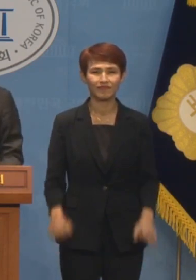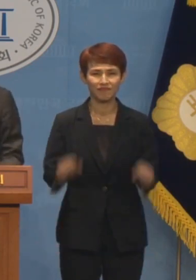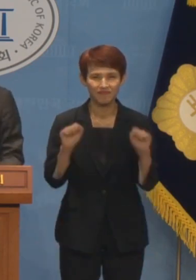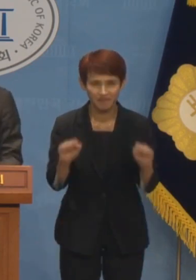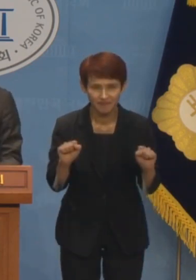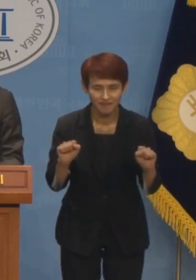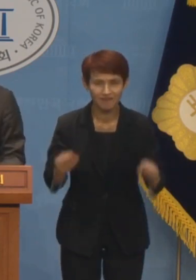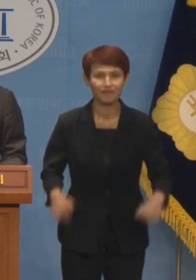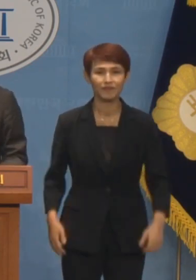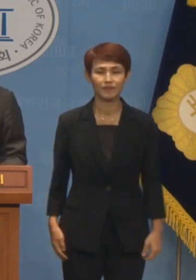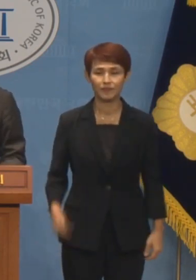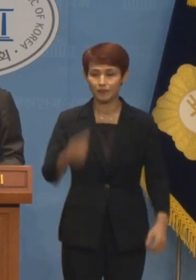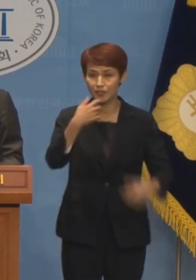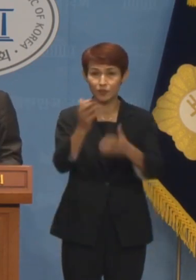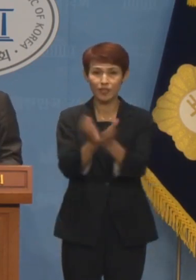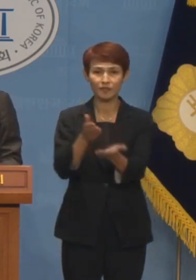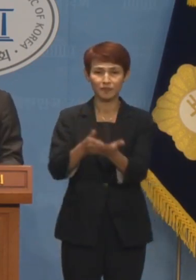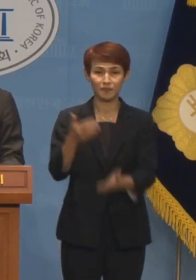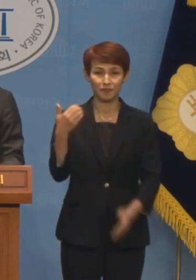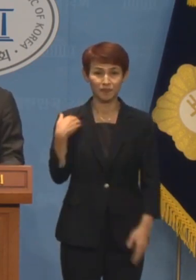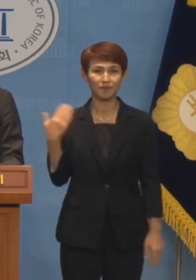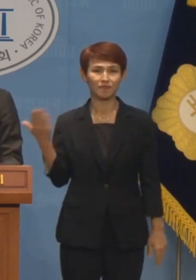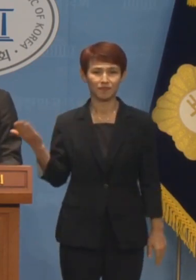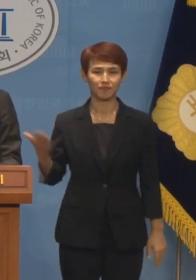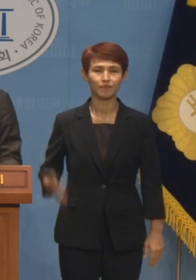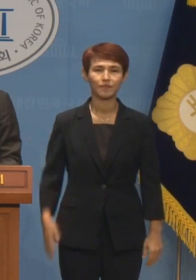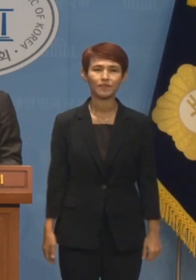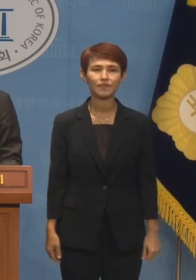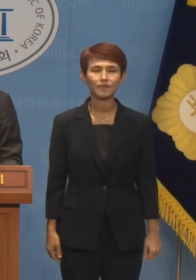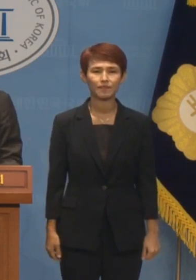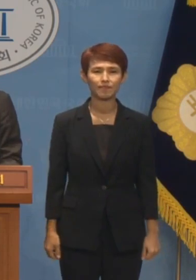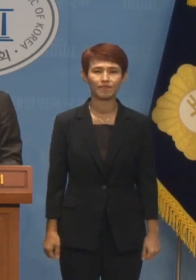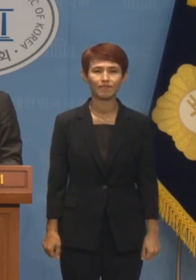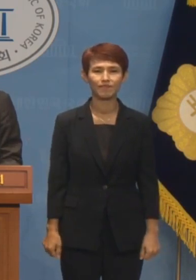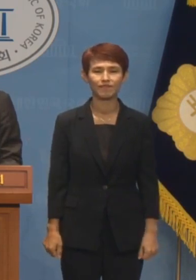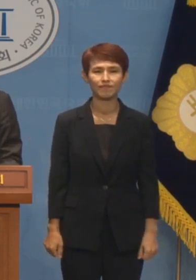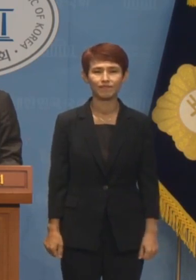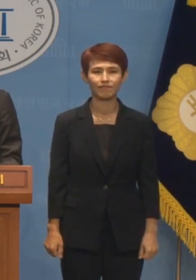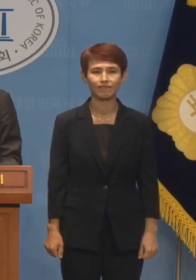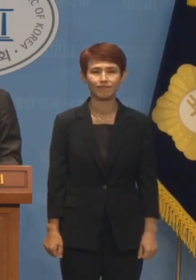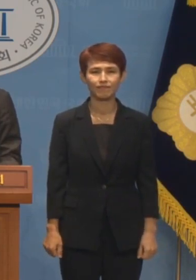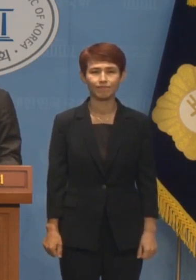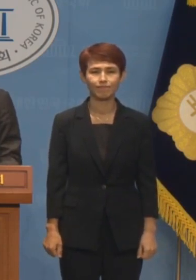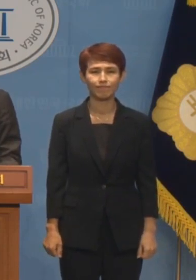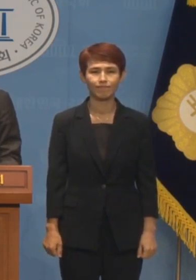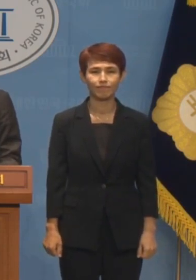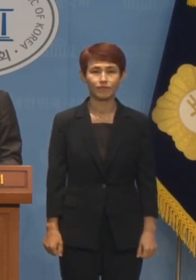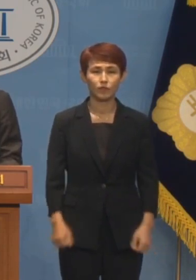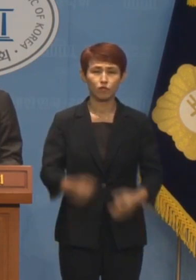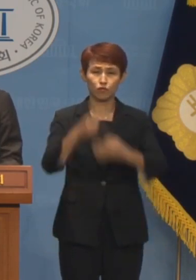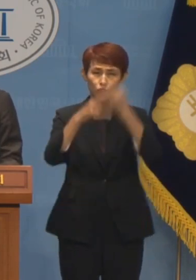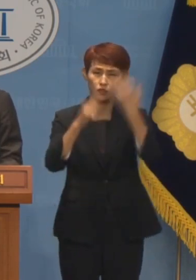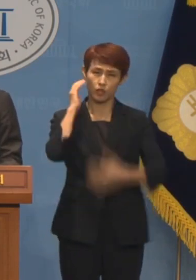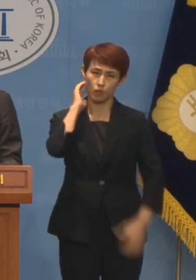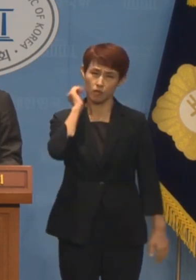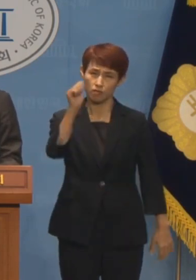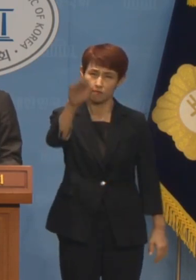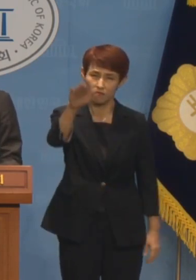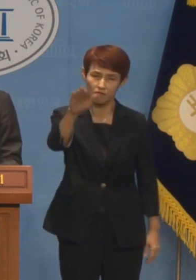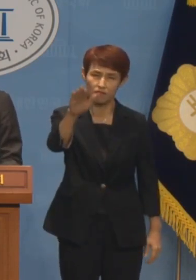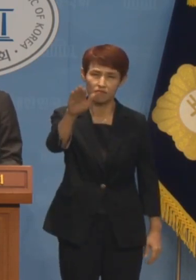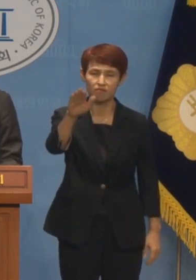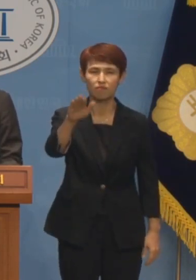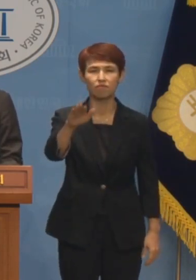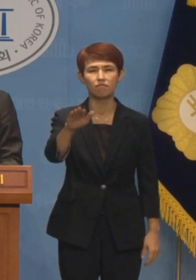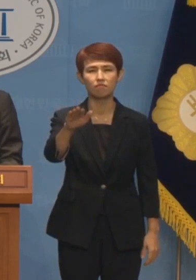안녕하십니까? 더불어민주당 대변인 한민수입니다. 논평을 발표하겠습니다. 윤석열 대통령은 스스로